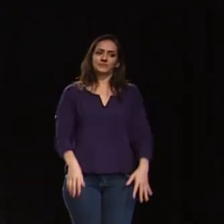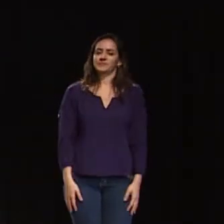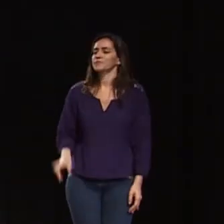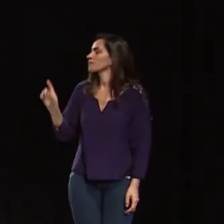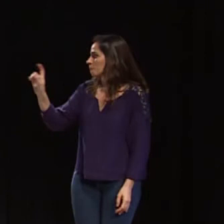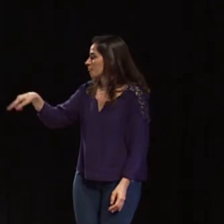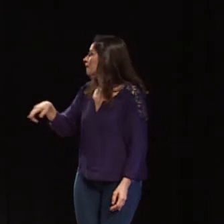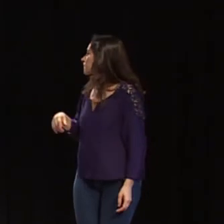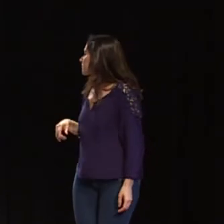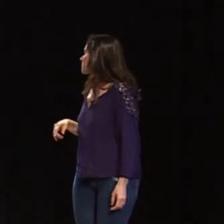de vista.